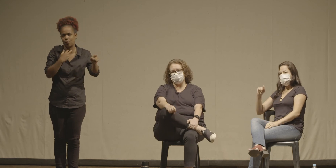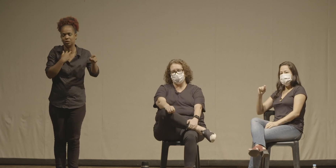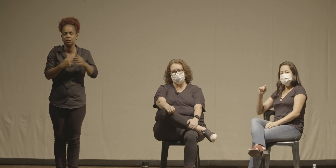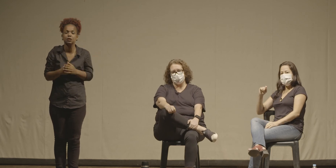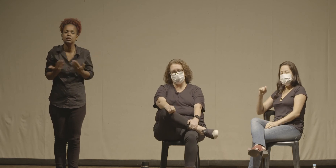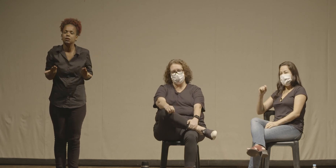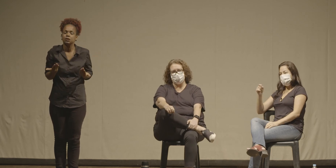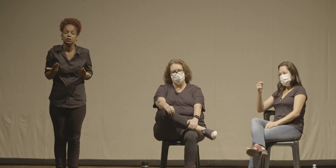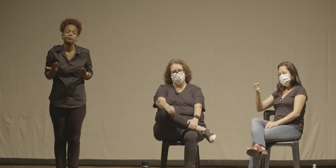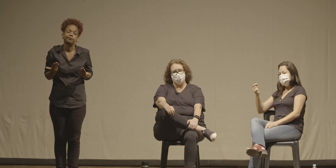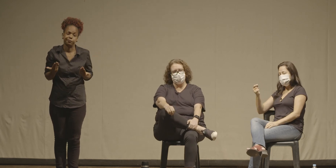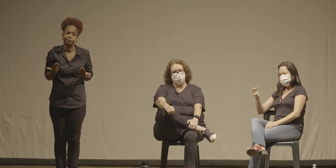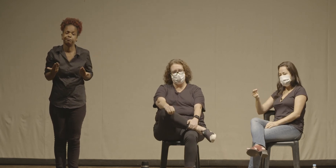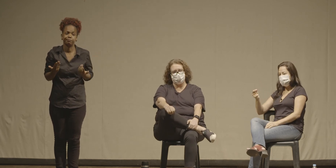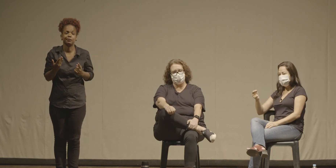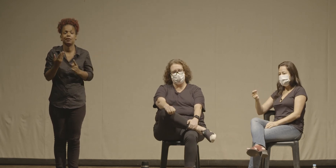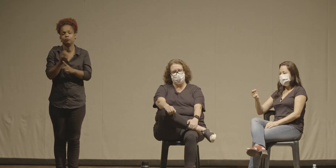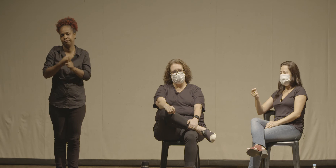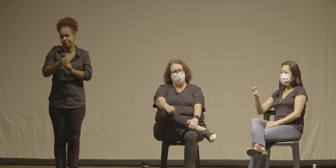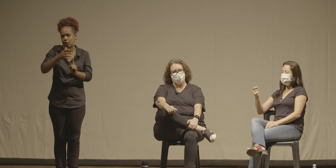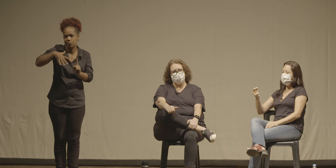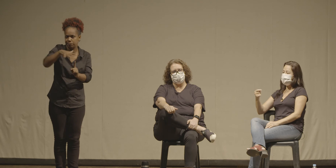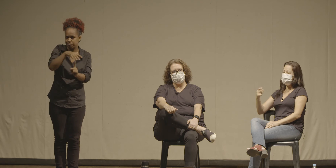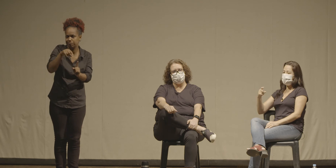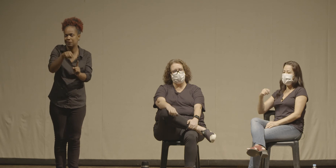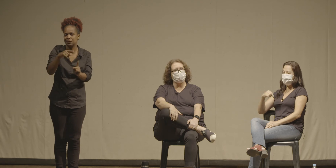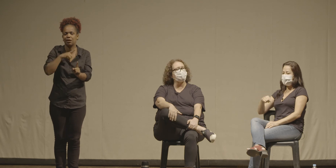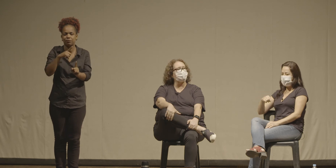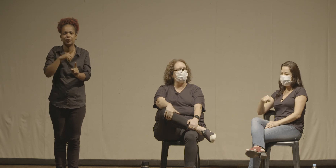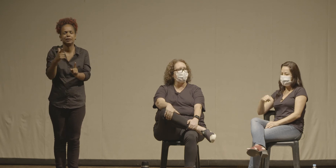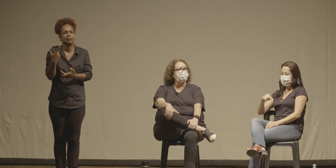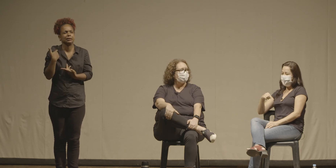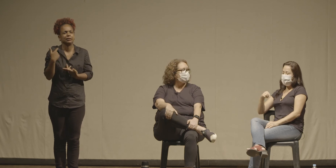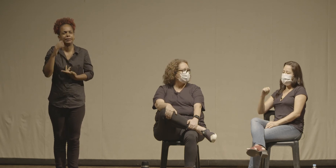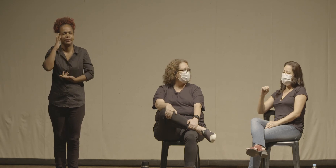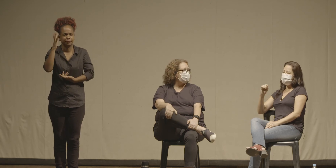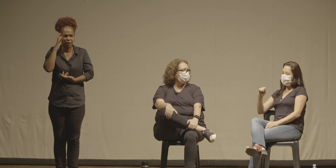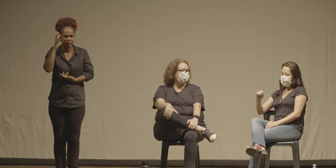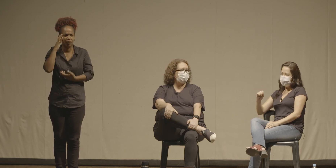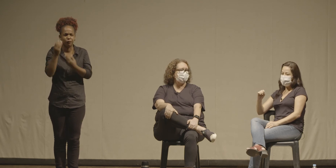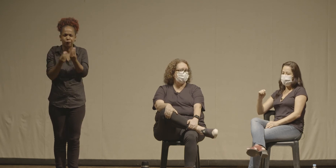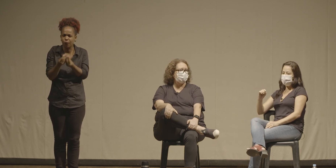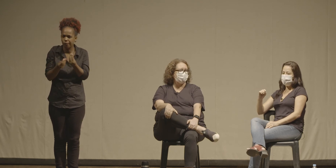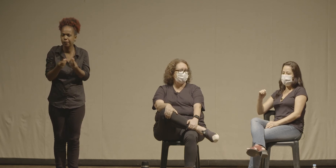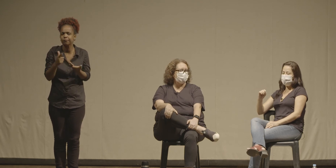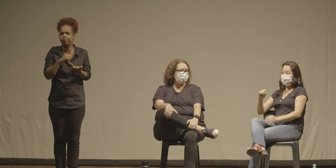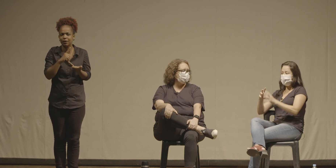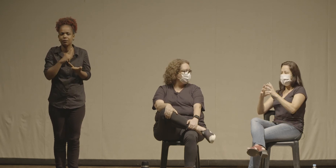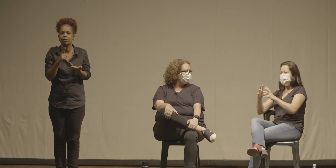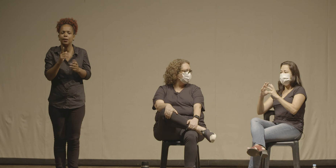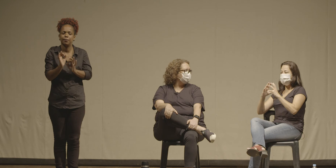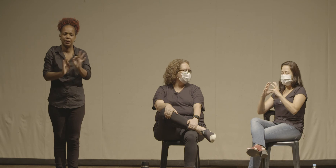a gente se depara com essas questões que elas deveriam ser melhor avaliadas quando se faz